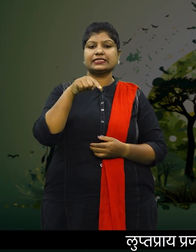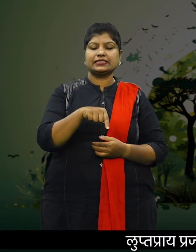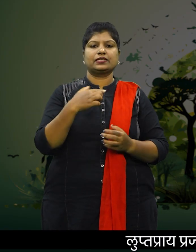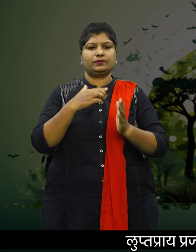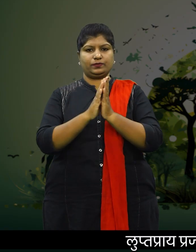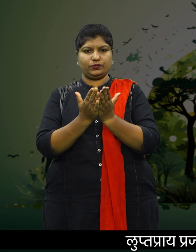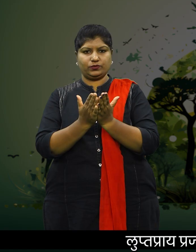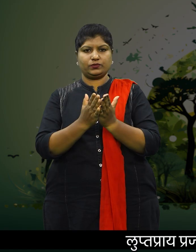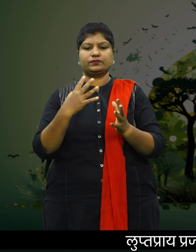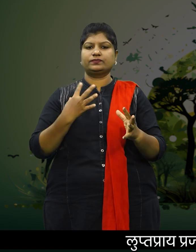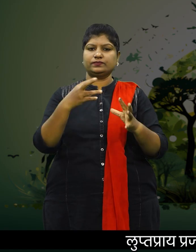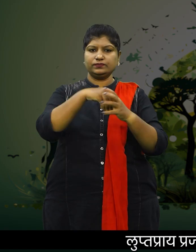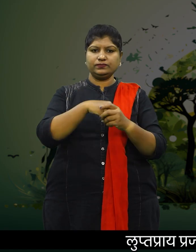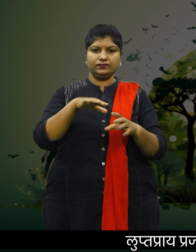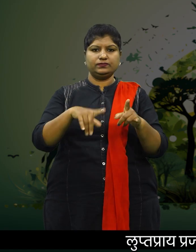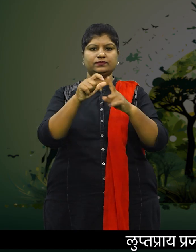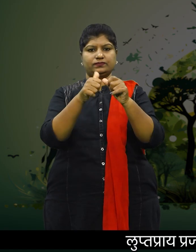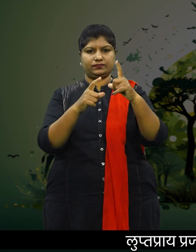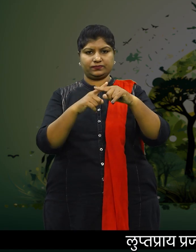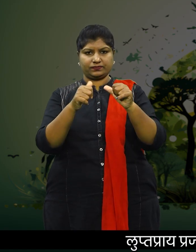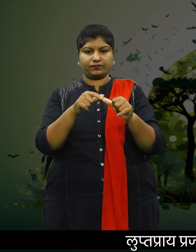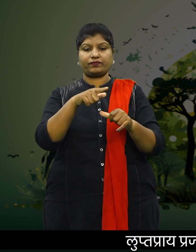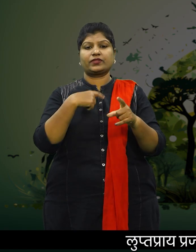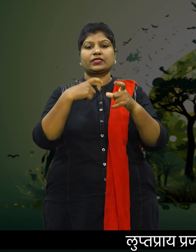लुप्तप्राय प्रजातींचा डेटा असलेली बुक आहे.